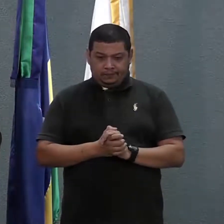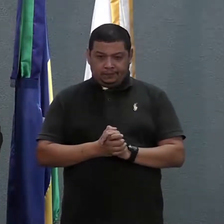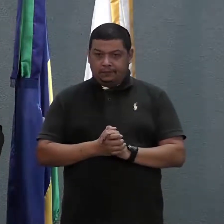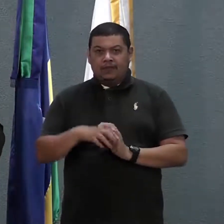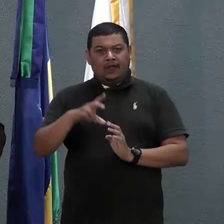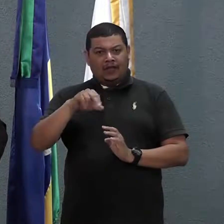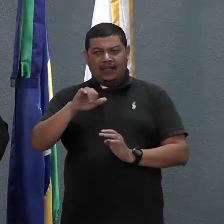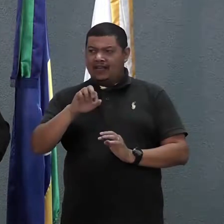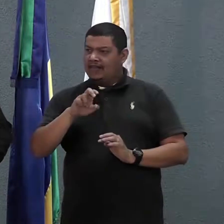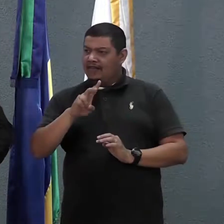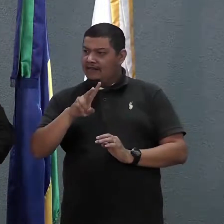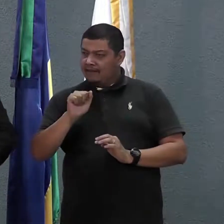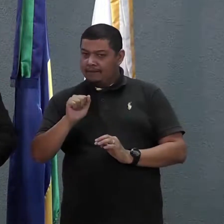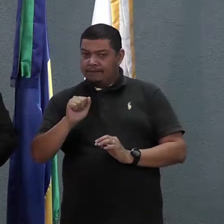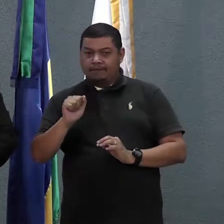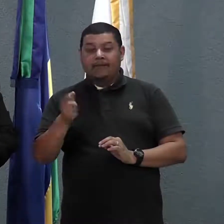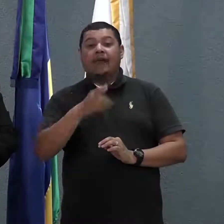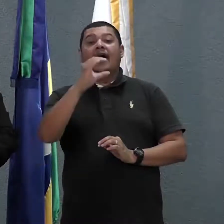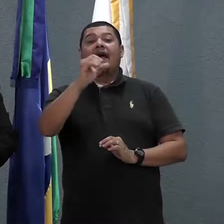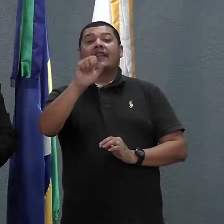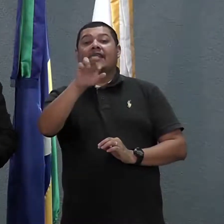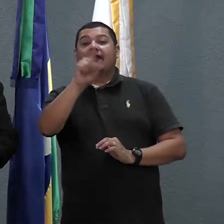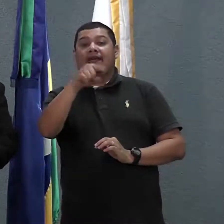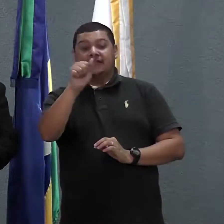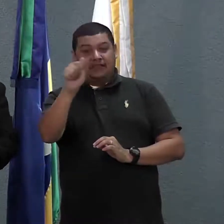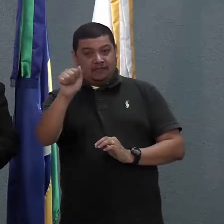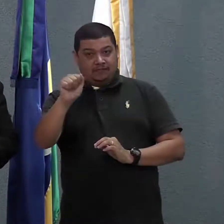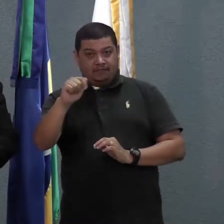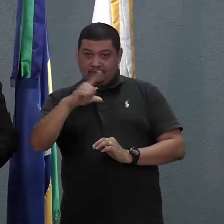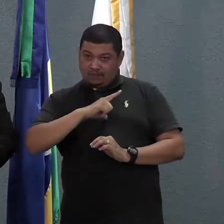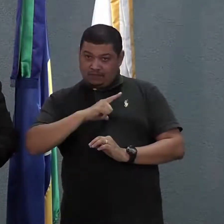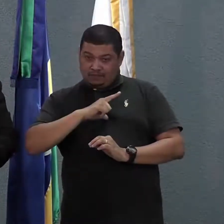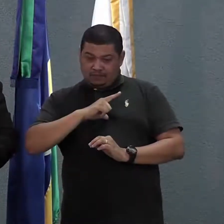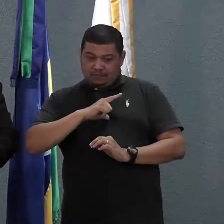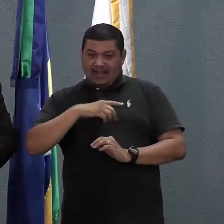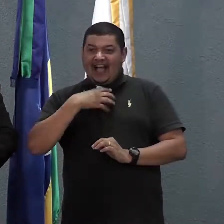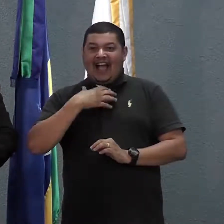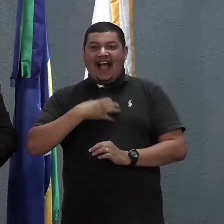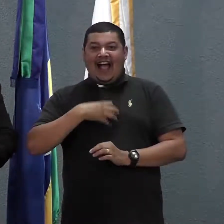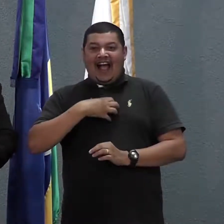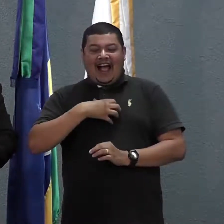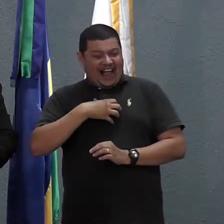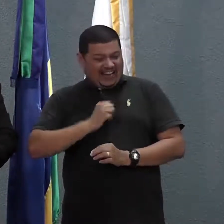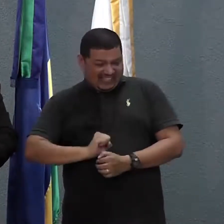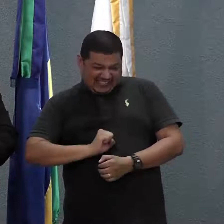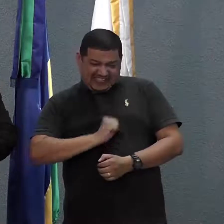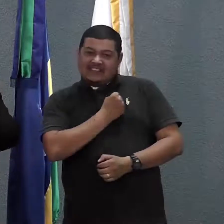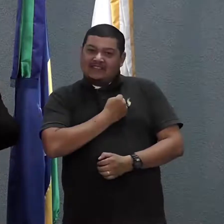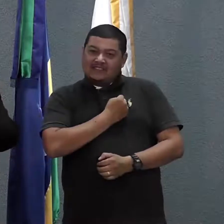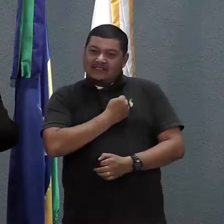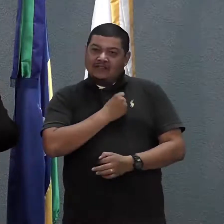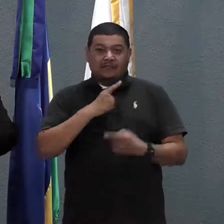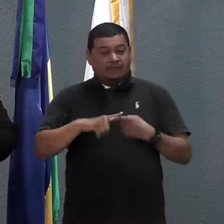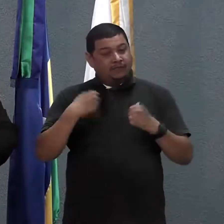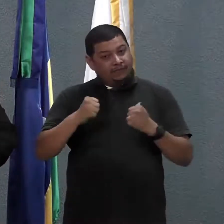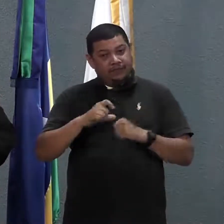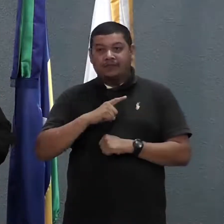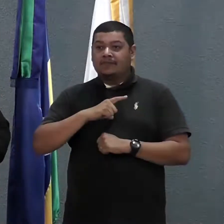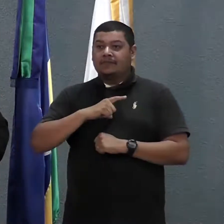Neiva, né? Nós perdemos tempo aqui com o ódio, em vez de perdermos tempo, num bom